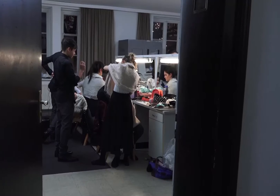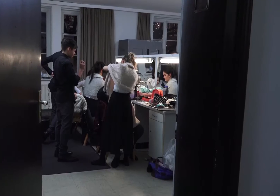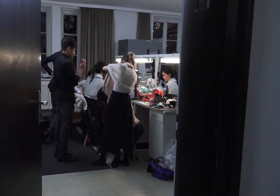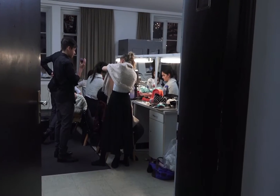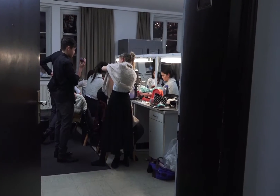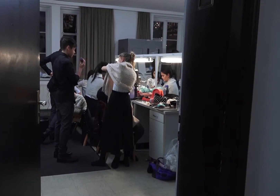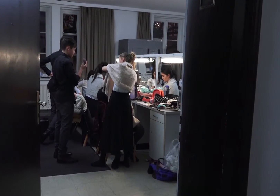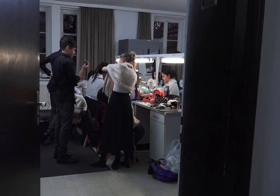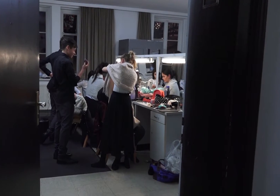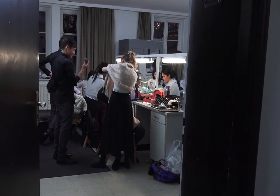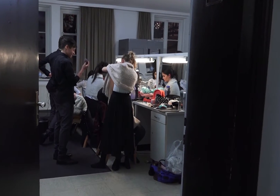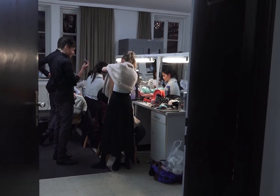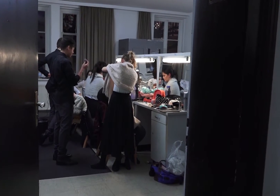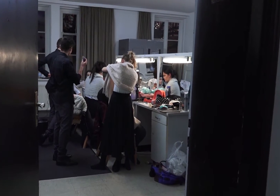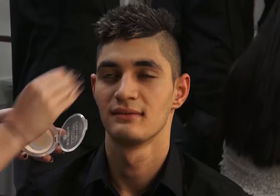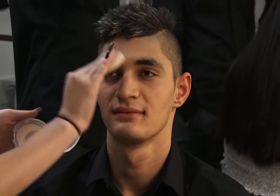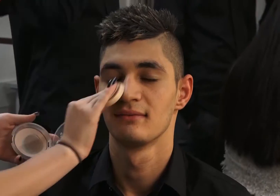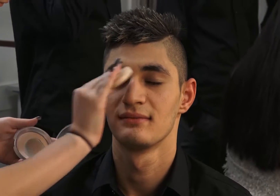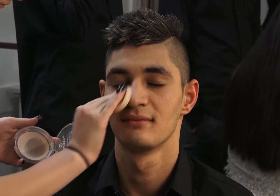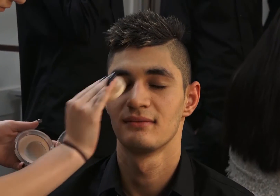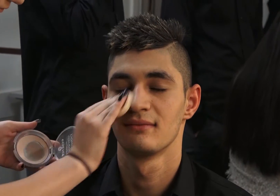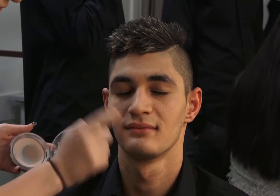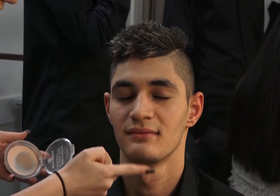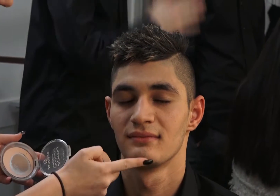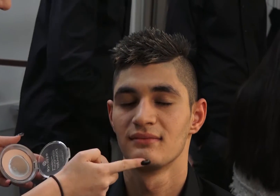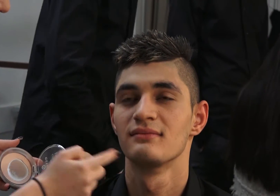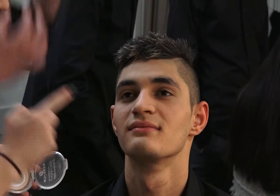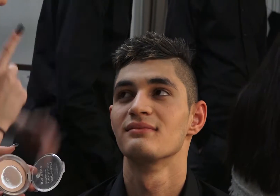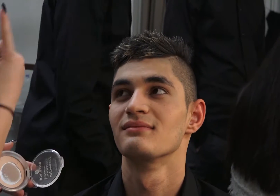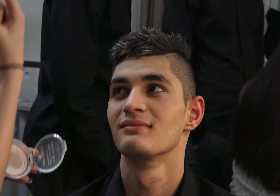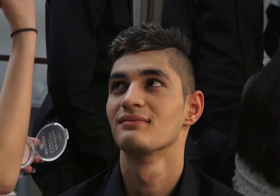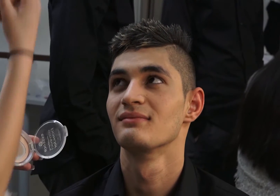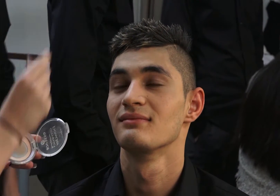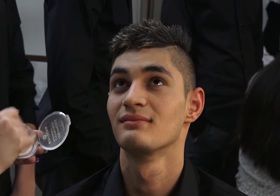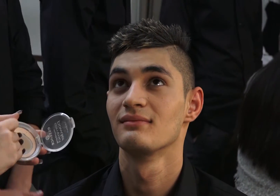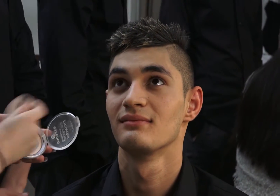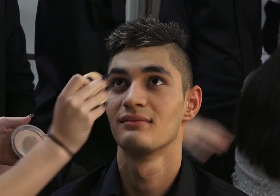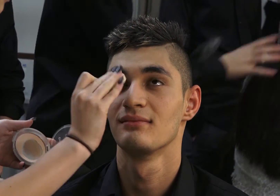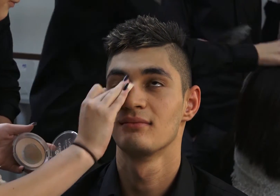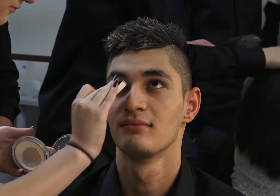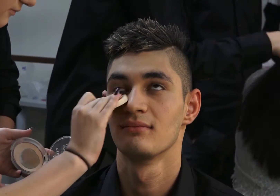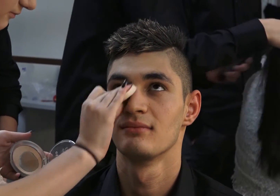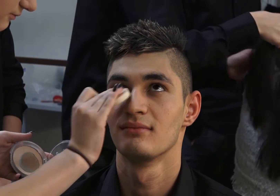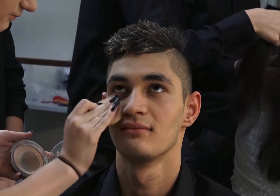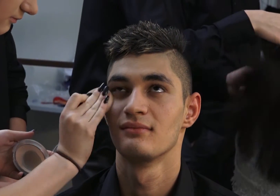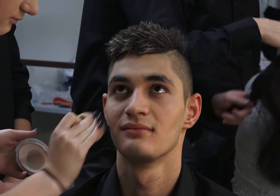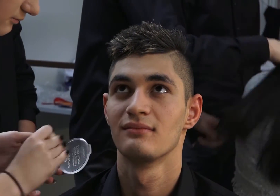Heute ist Arjans großer Tag, denn es geht auf die Bühne. Er macht nämlich mit bei einem Tanzprojekt für